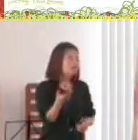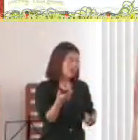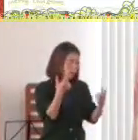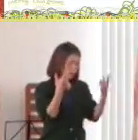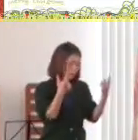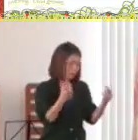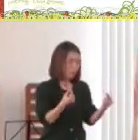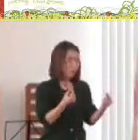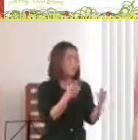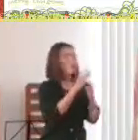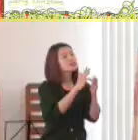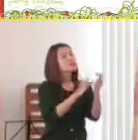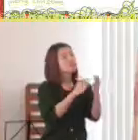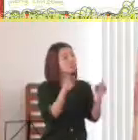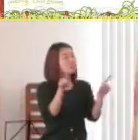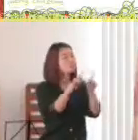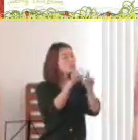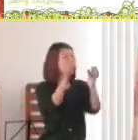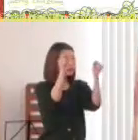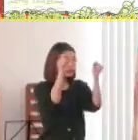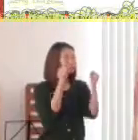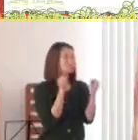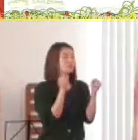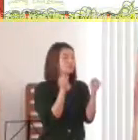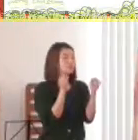よということを描いてるんです。